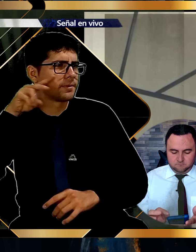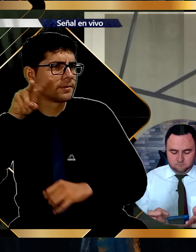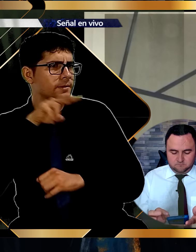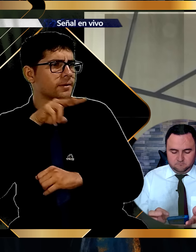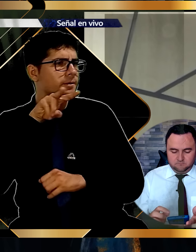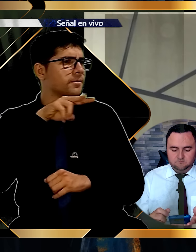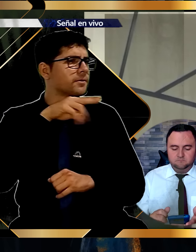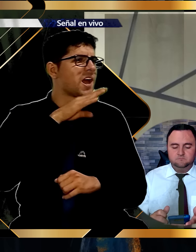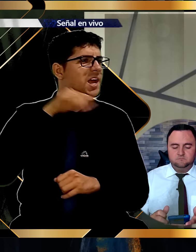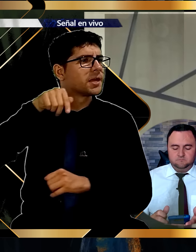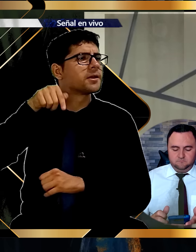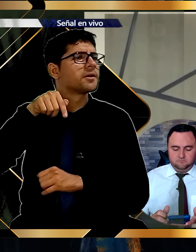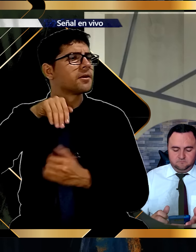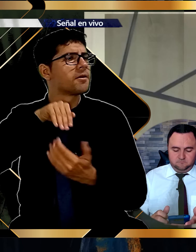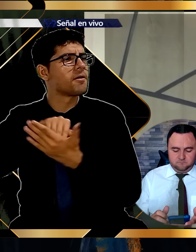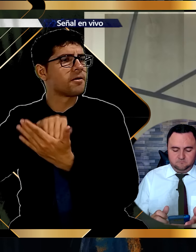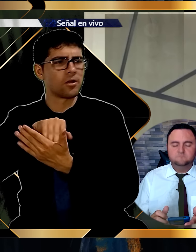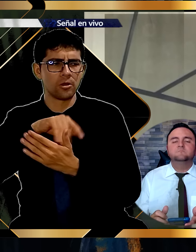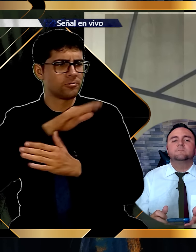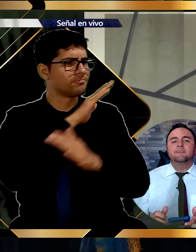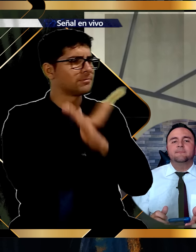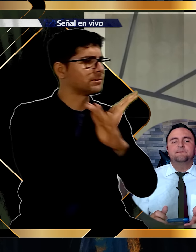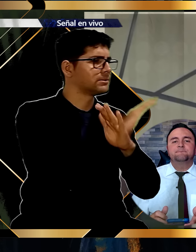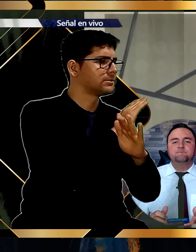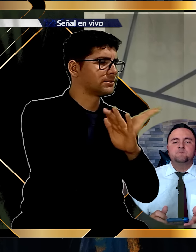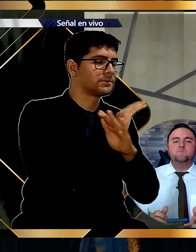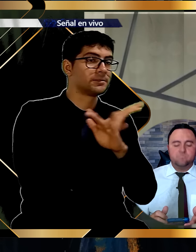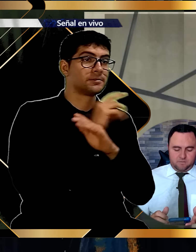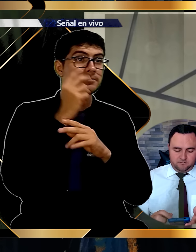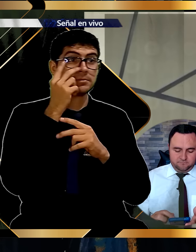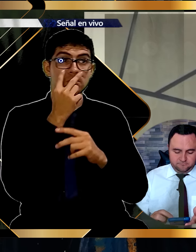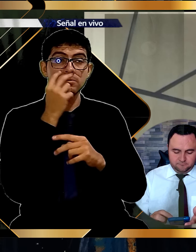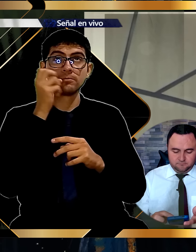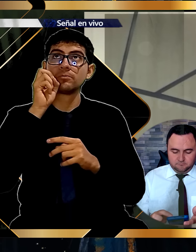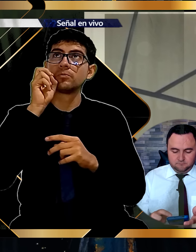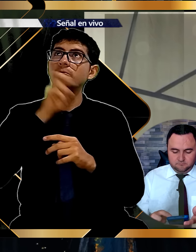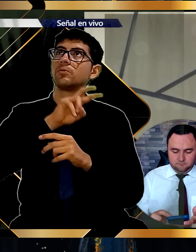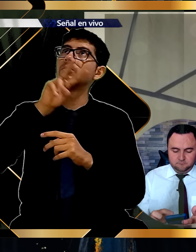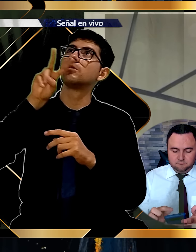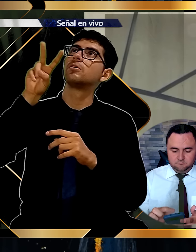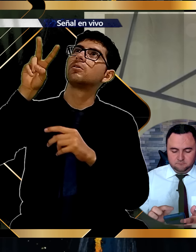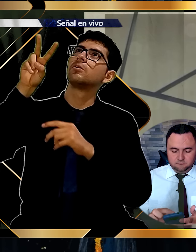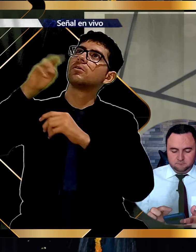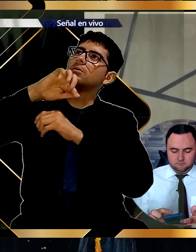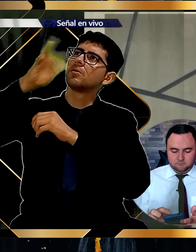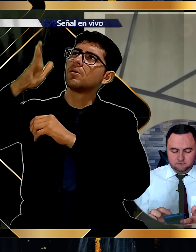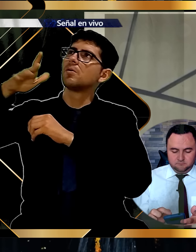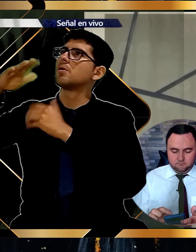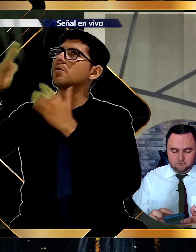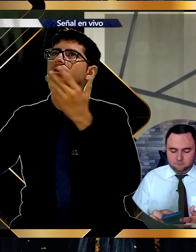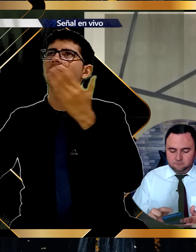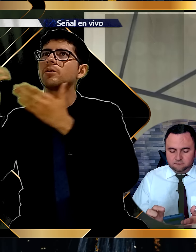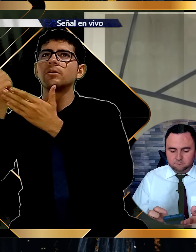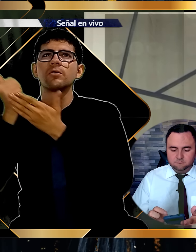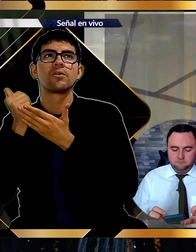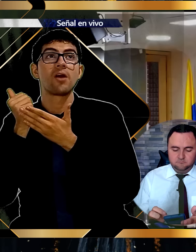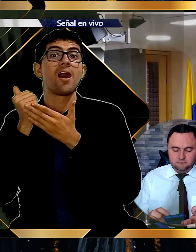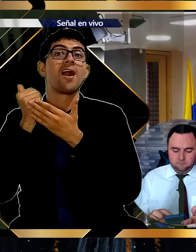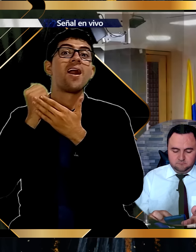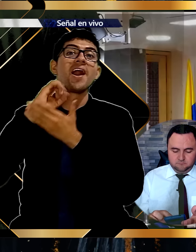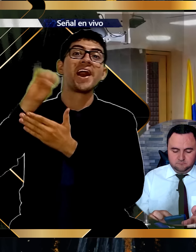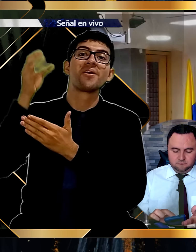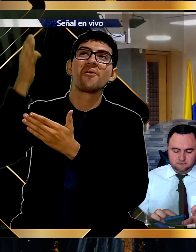Alzaré mis ojos a los montes. ¿De dónde vendrá mi socorro? Mi socorro viene de Jehová que hizo los cielos